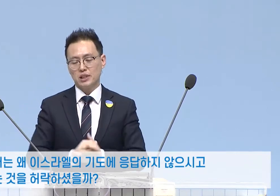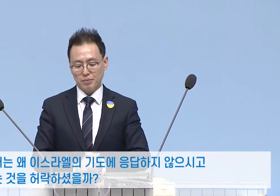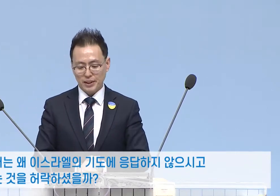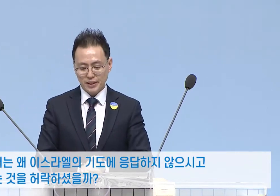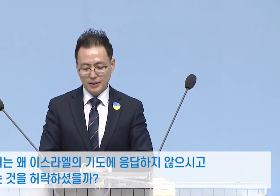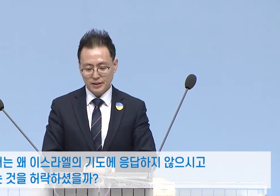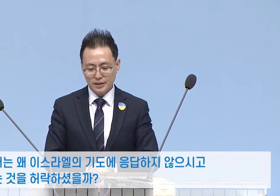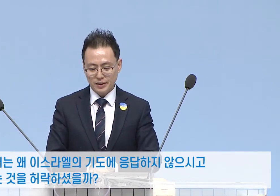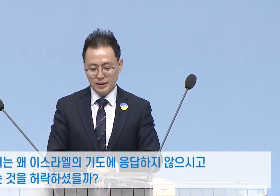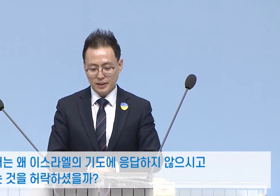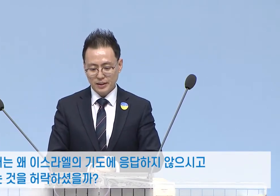말씀하십니다.